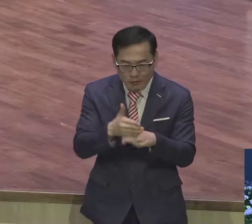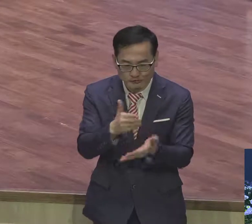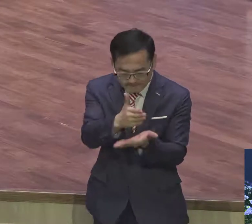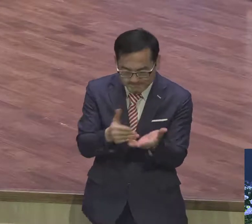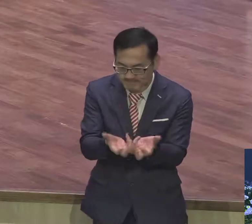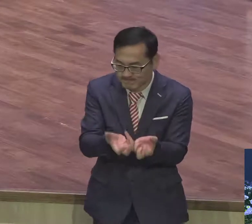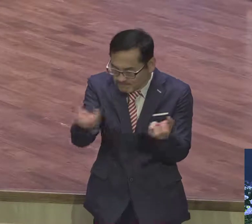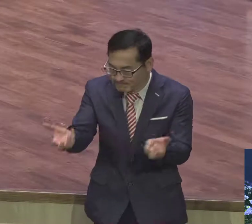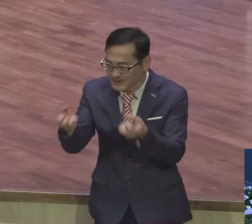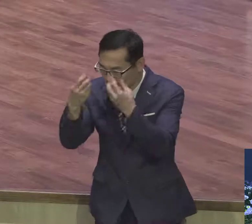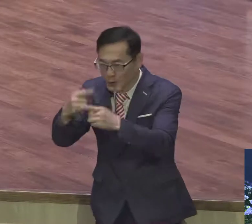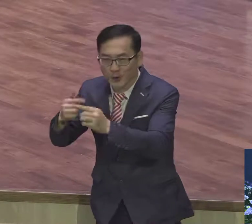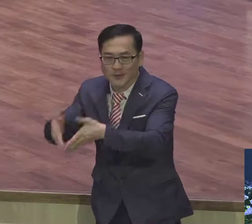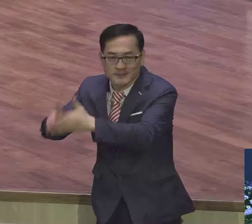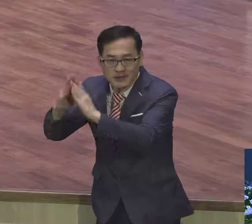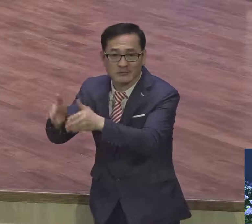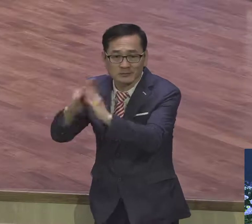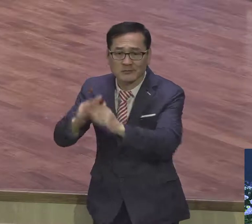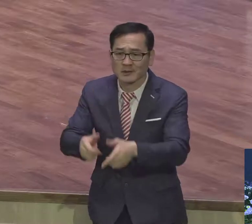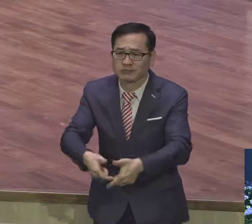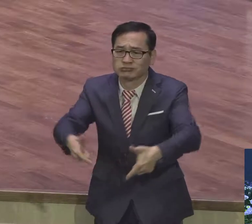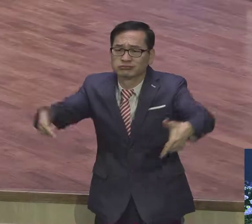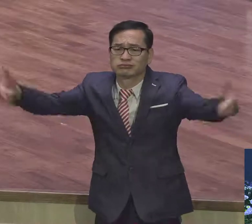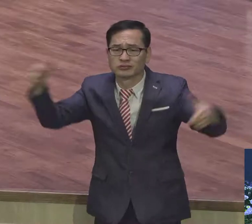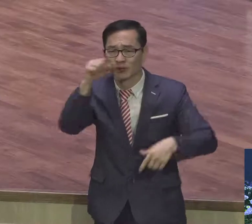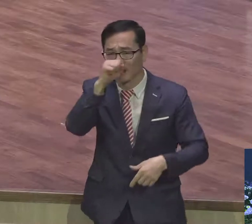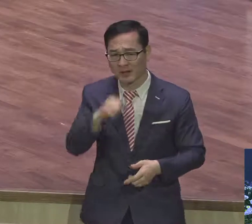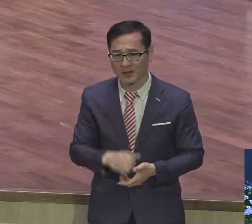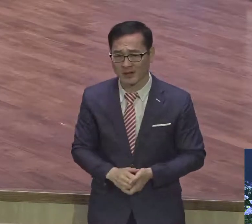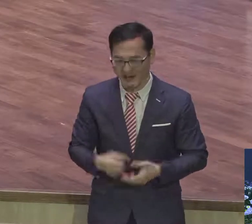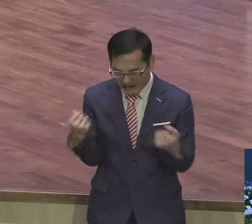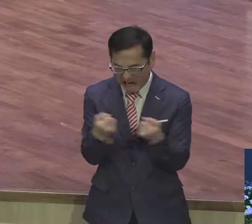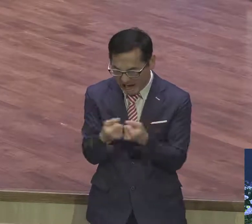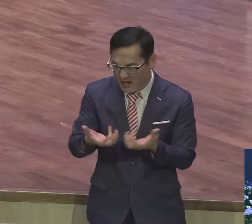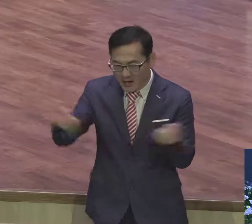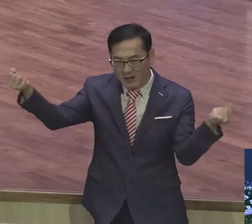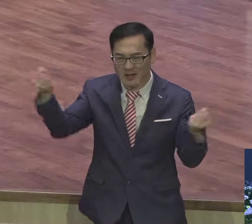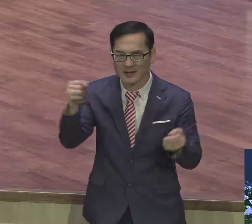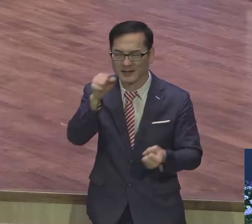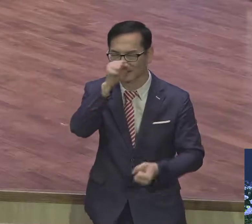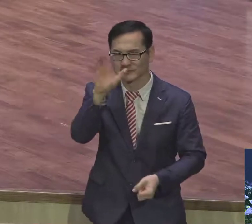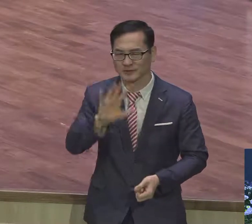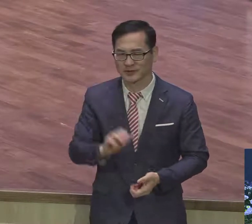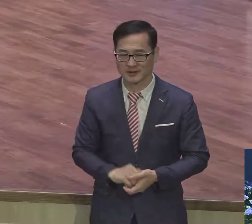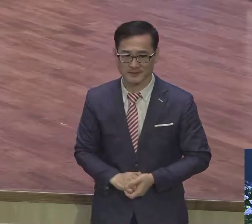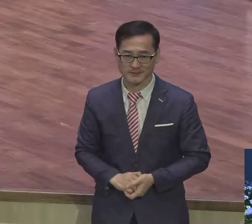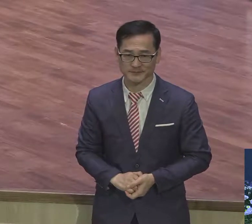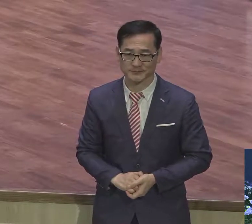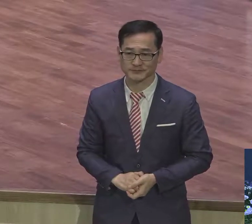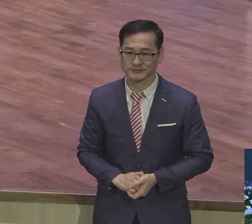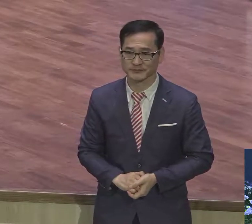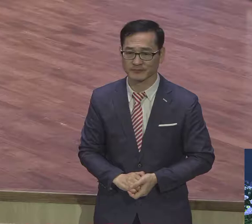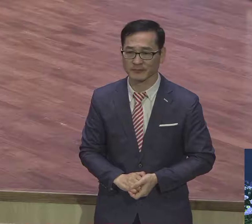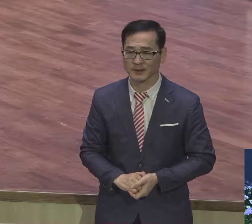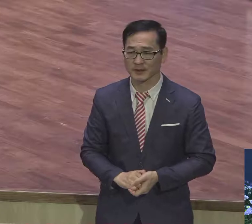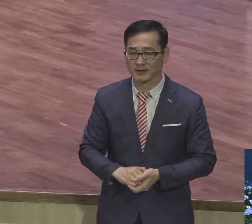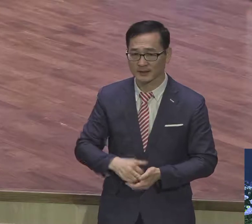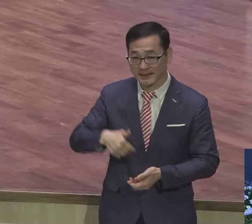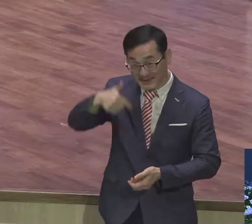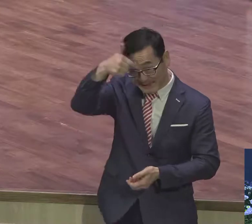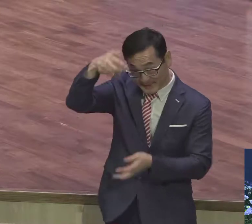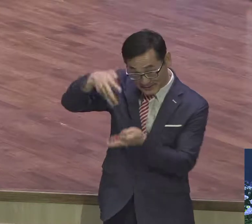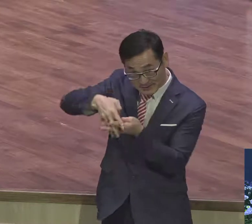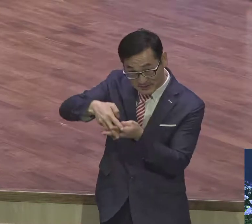그 내용을 자세히 보면 내 틀을 깨고 새 틀을 갖추어야 운명이 바뀐다 그래요. 운명이 바뀌어. 운명이